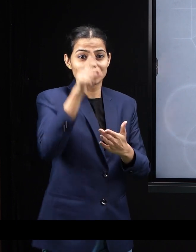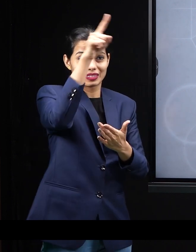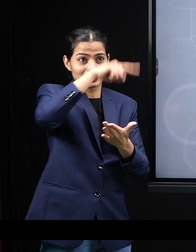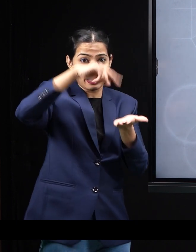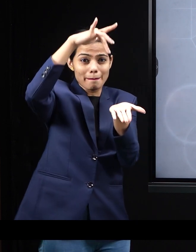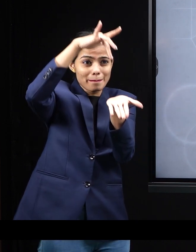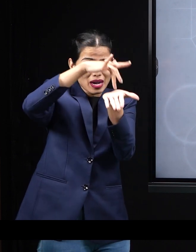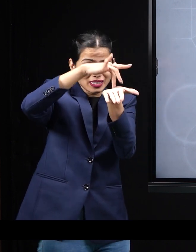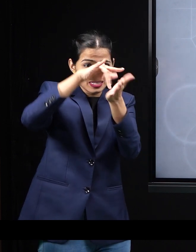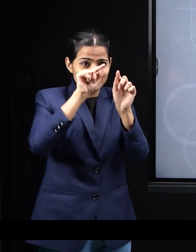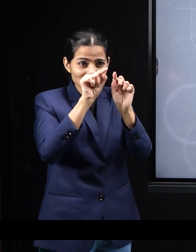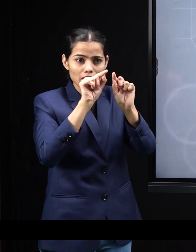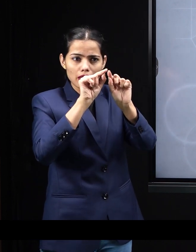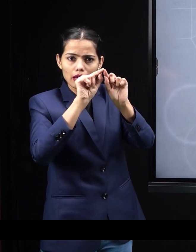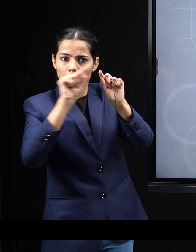ಕೇಂದ್ರ ಕೋನಗಳು,